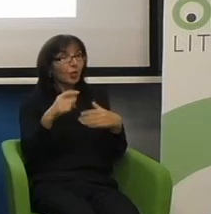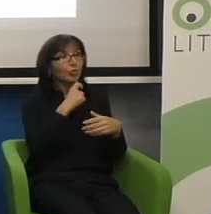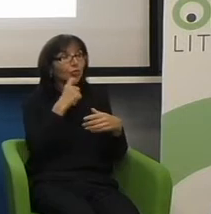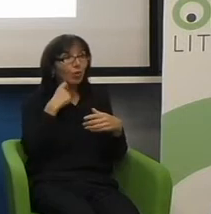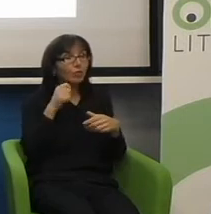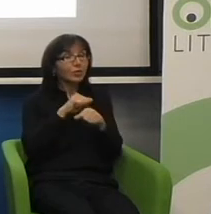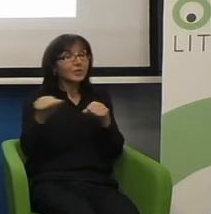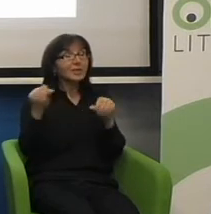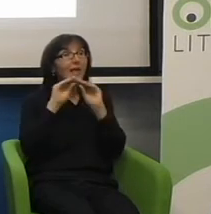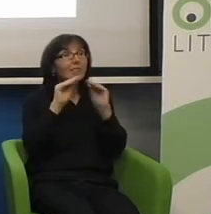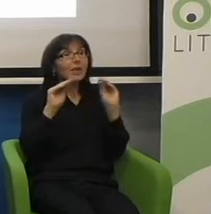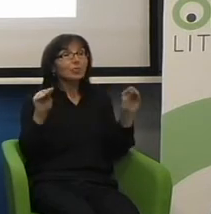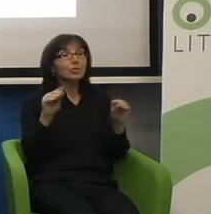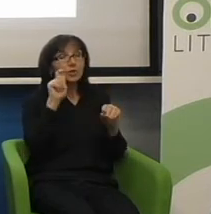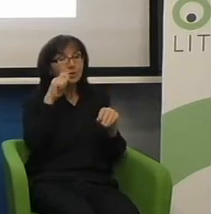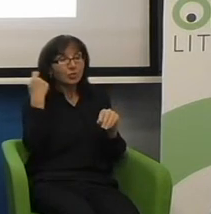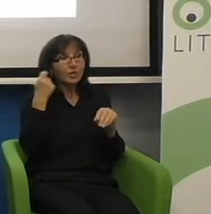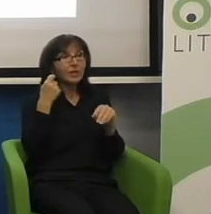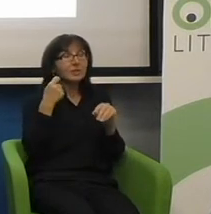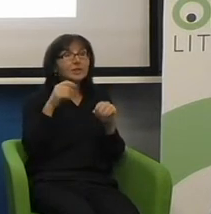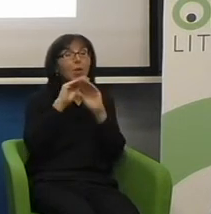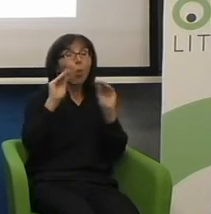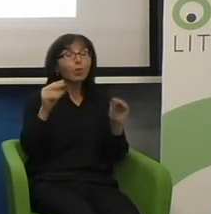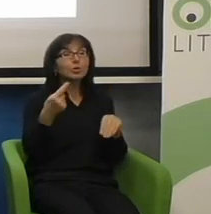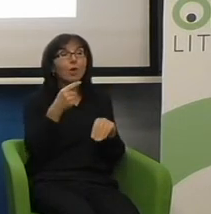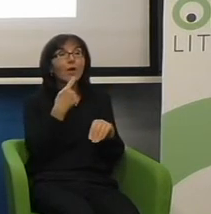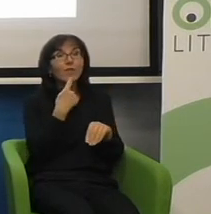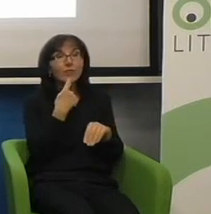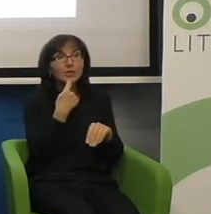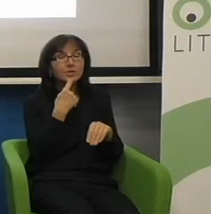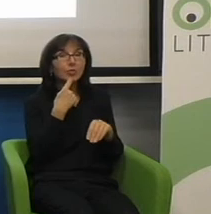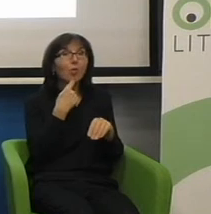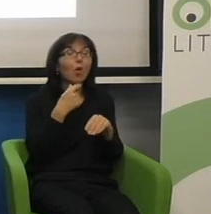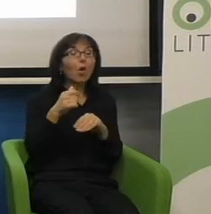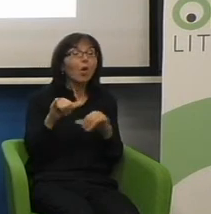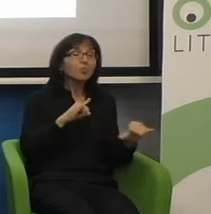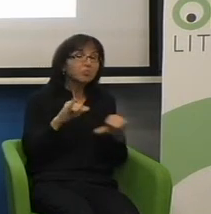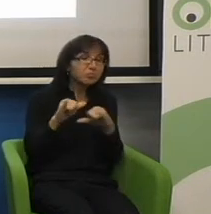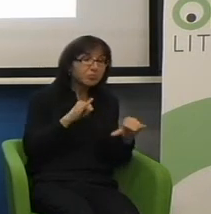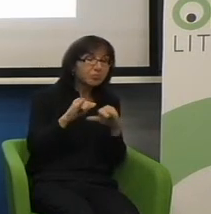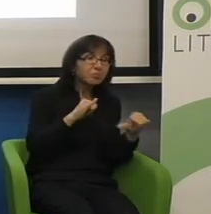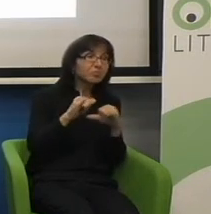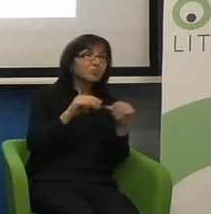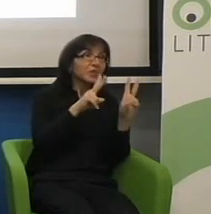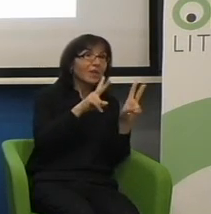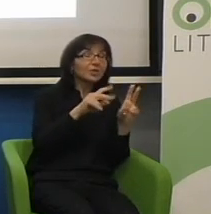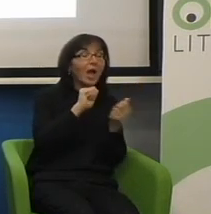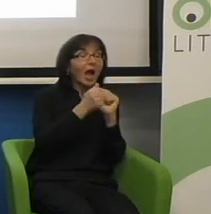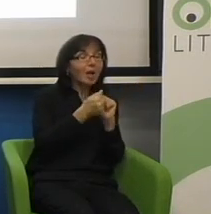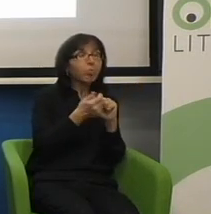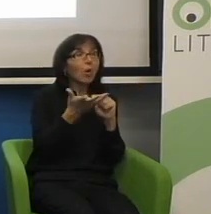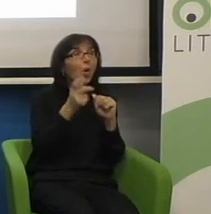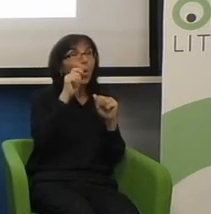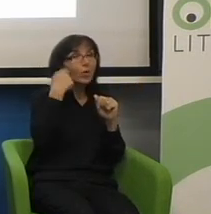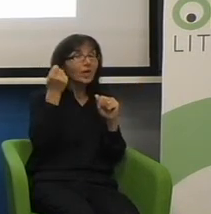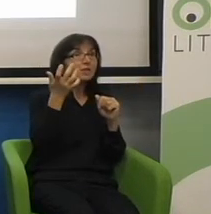ukraiński nauczyciel, który uczył w języku, w zależności od tego, jaka była władza, uczył po ukraińsku, po polsku albo po rosyjsku.